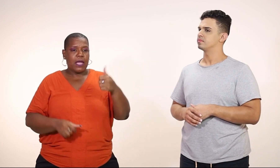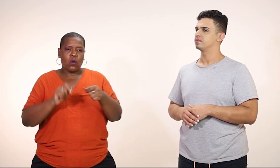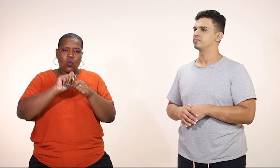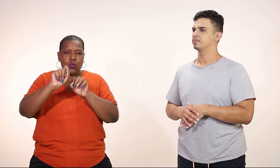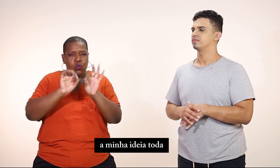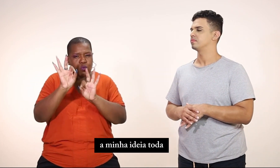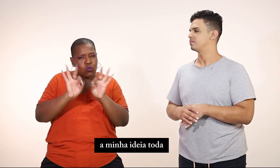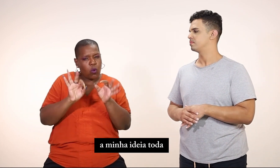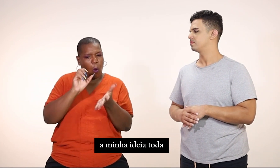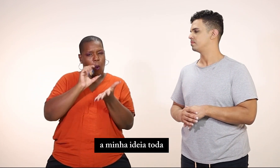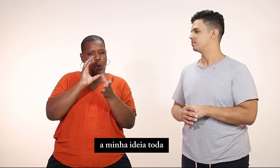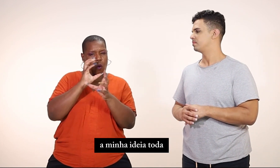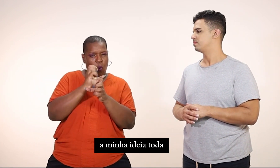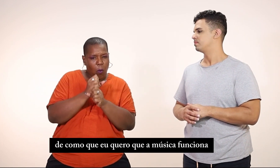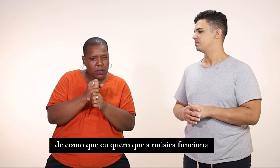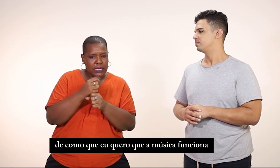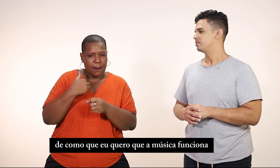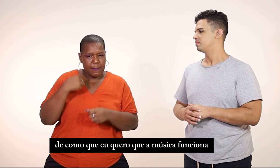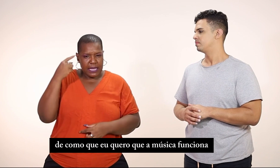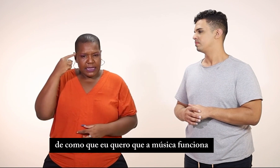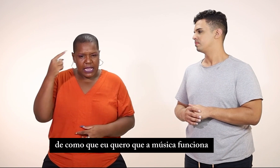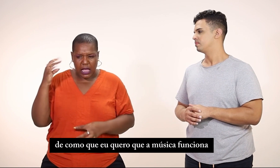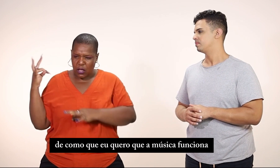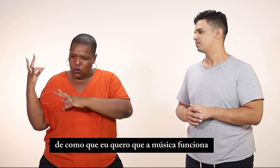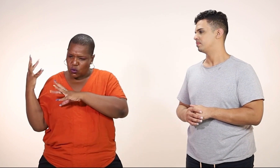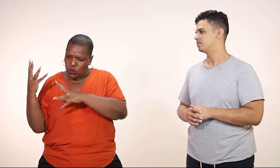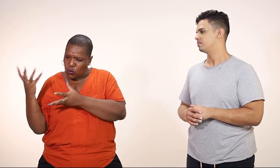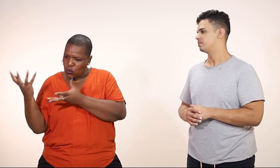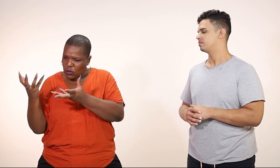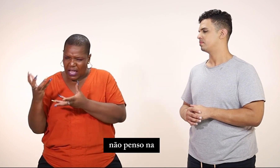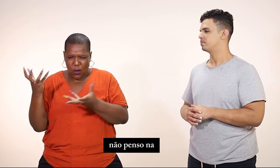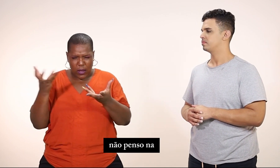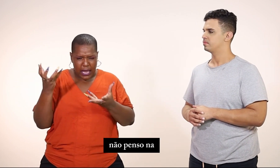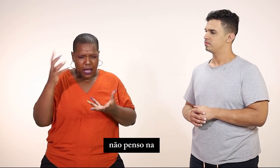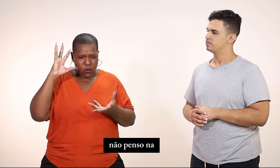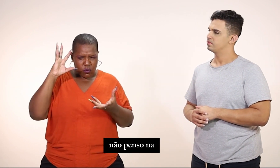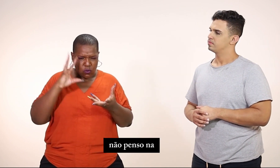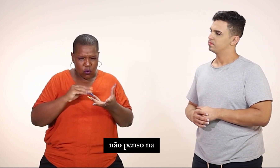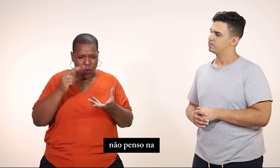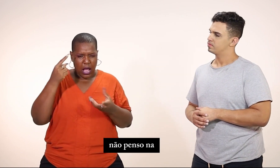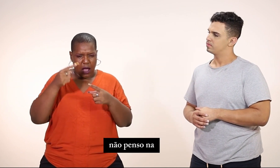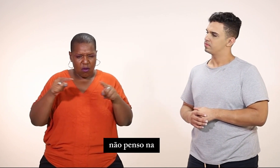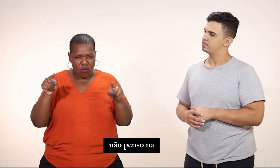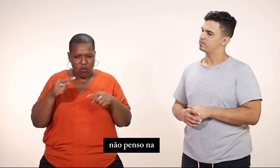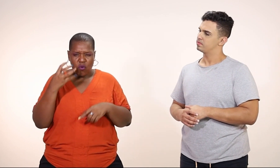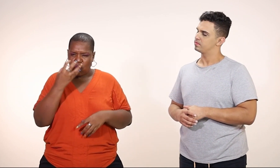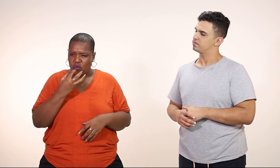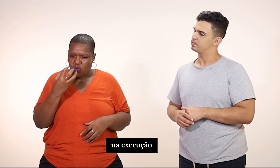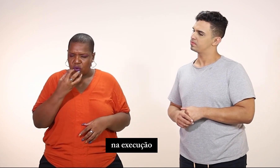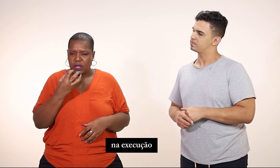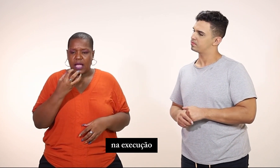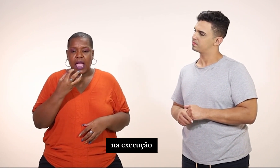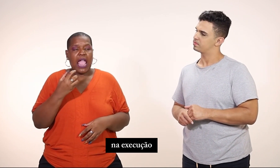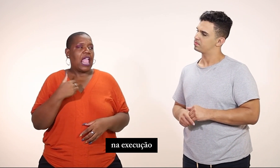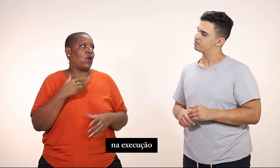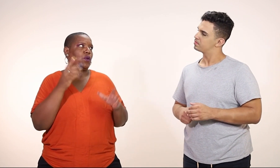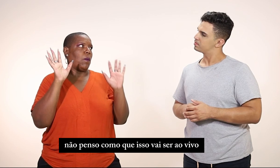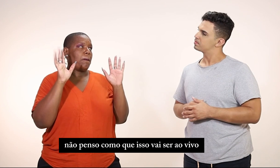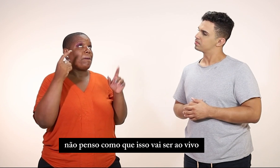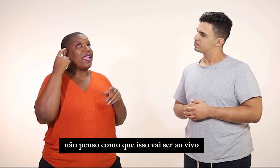A minha ideia toda de como que eu quero que a música funcione. Não penso na execução, não penso como